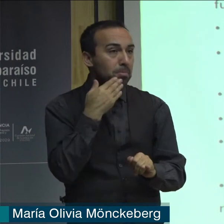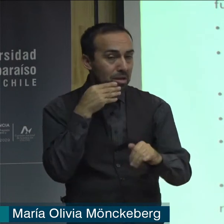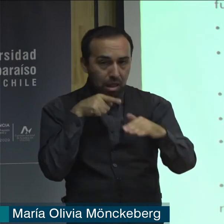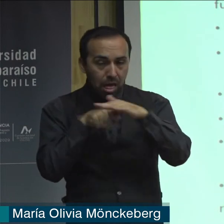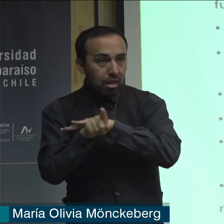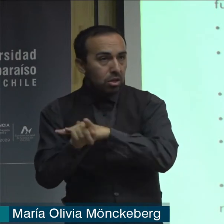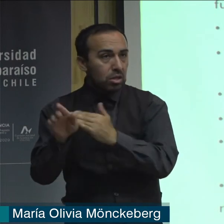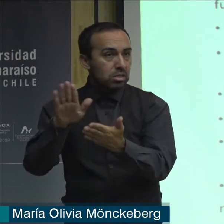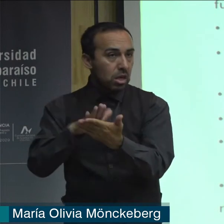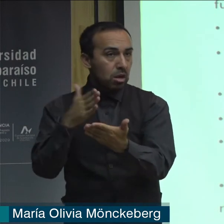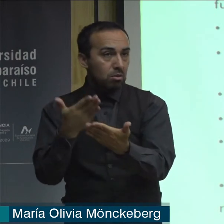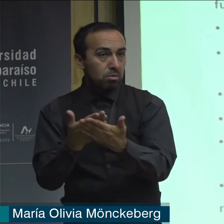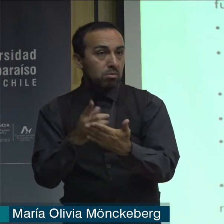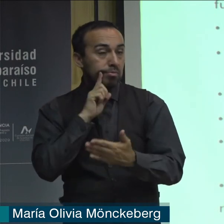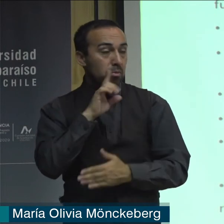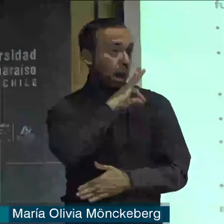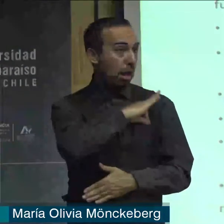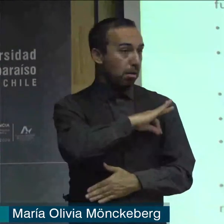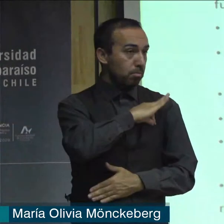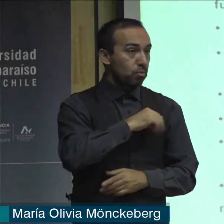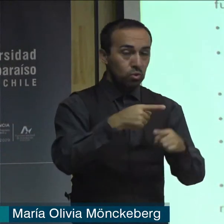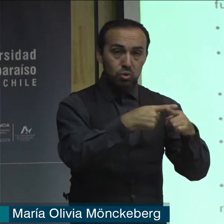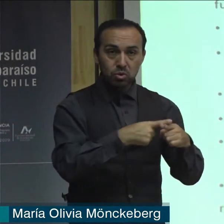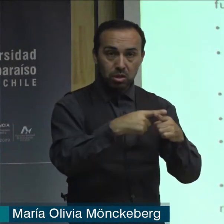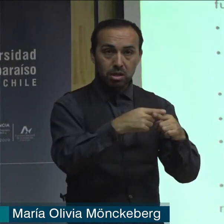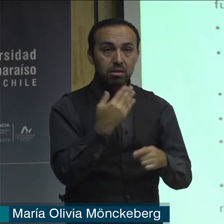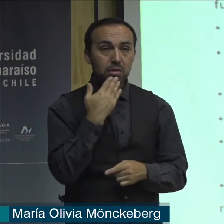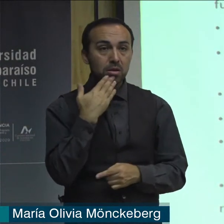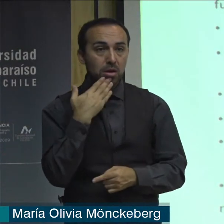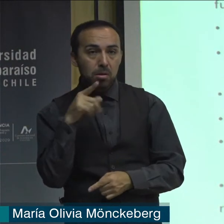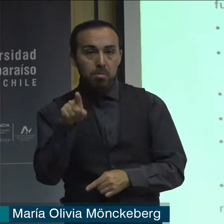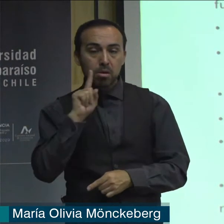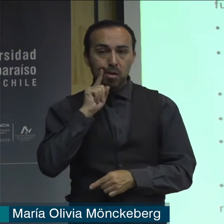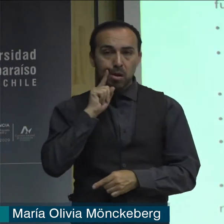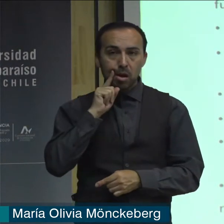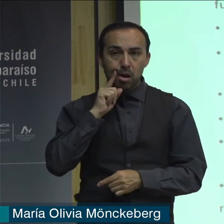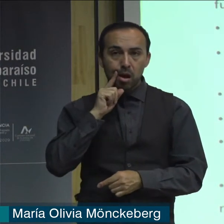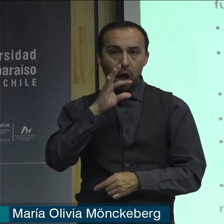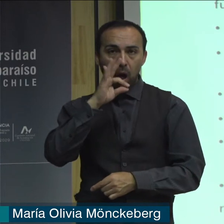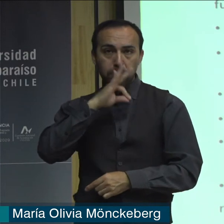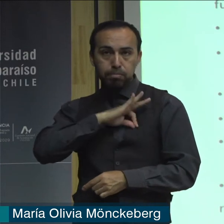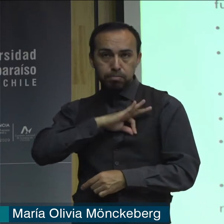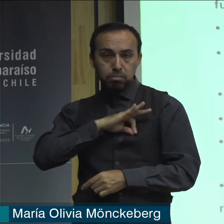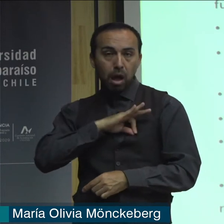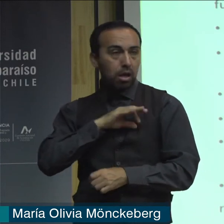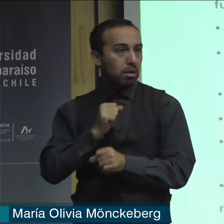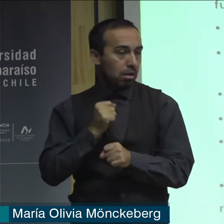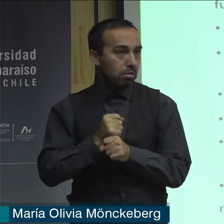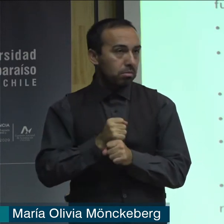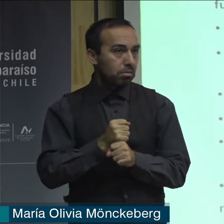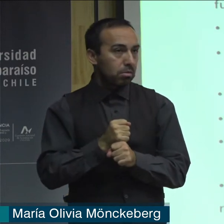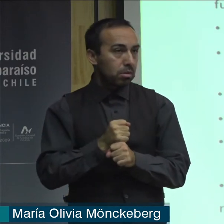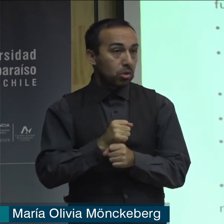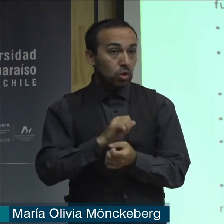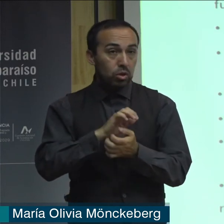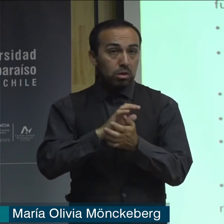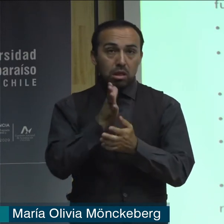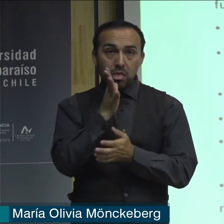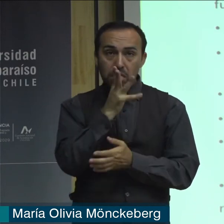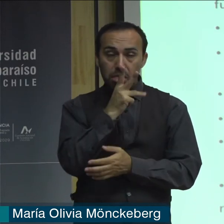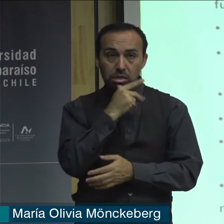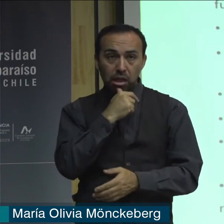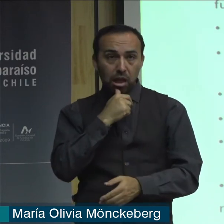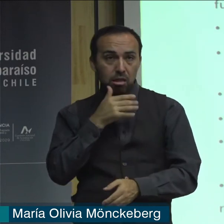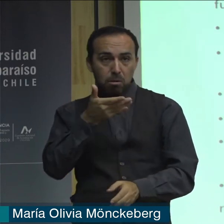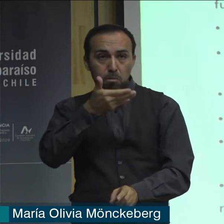a la previsión social a las relaciones del trabajo sin toda esa carga represiva con